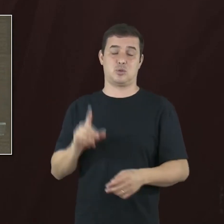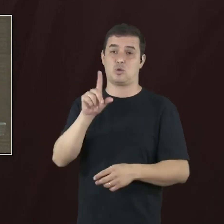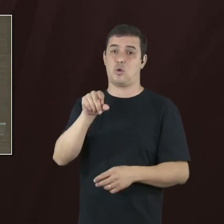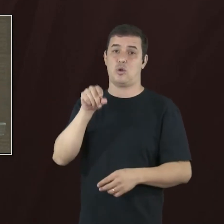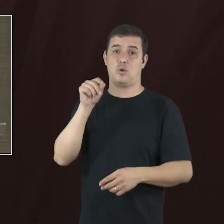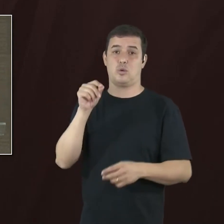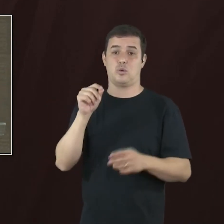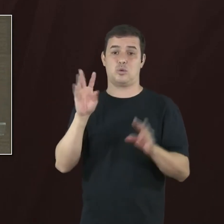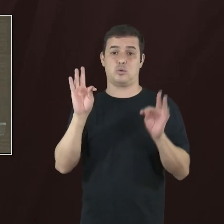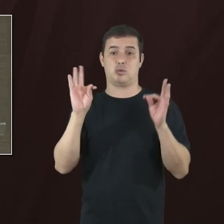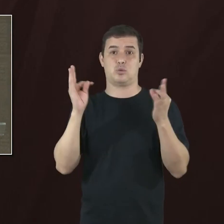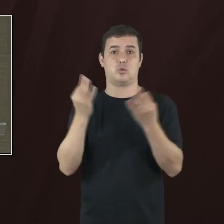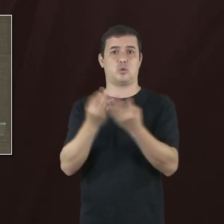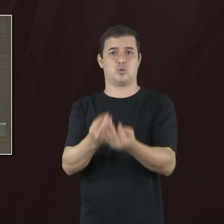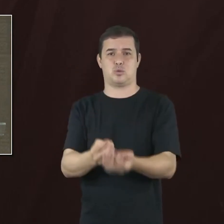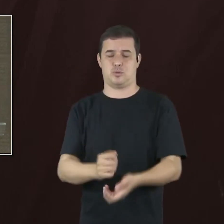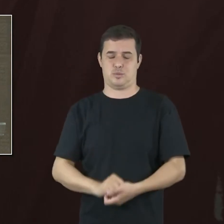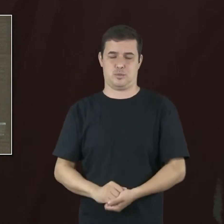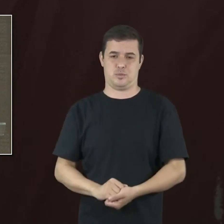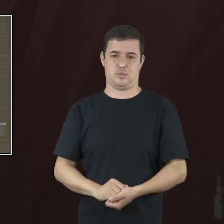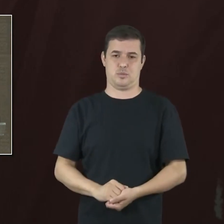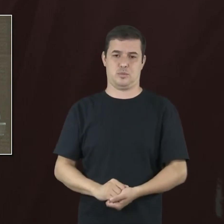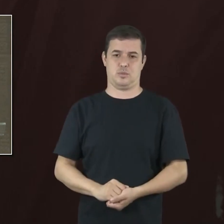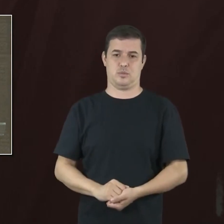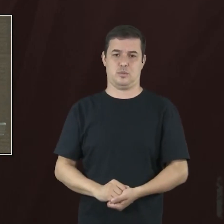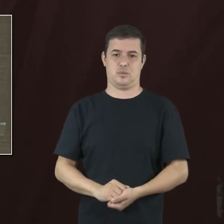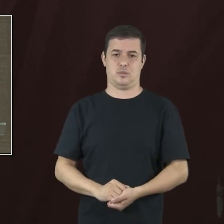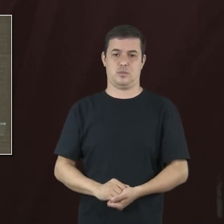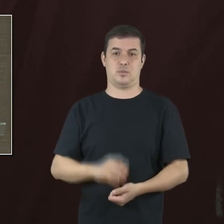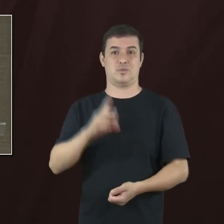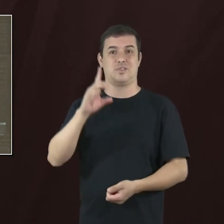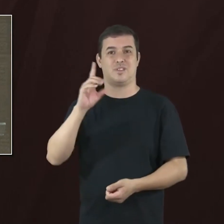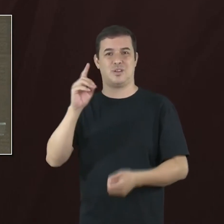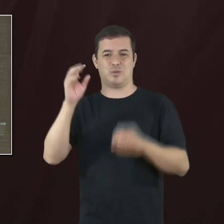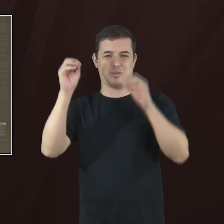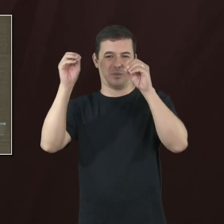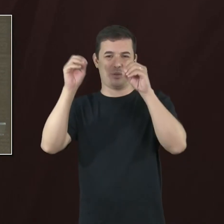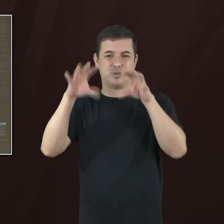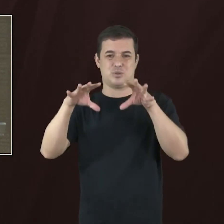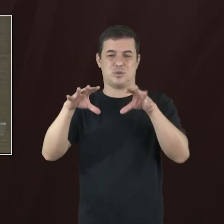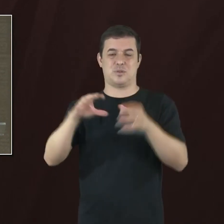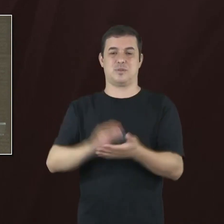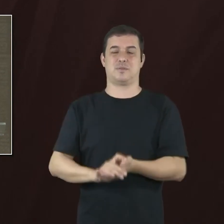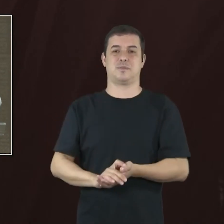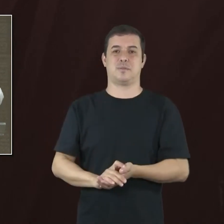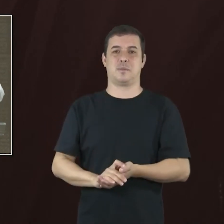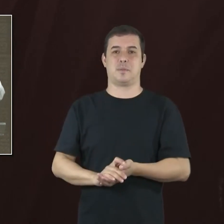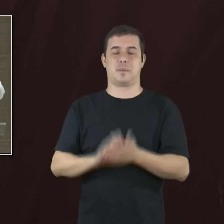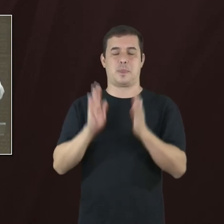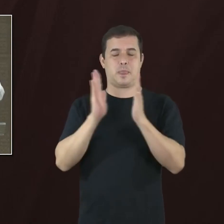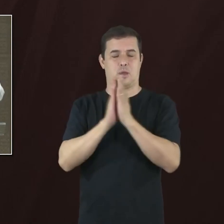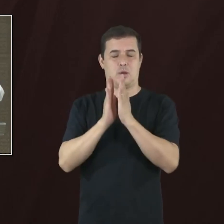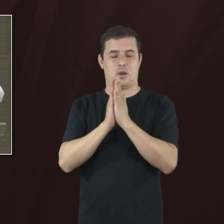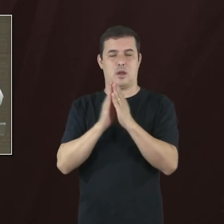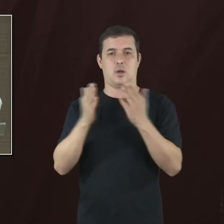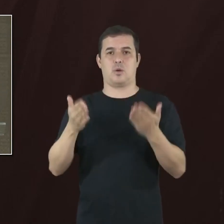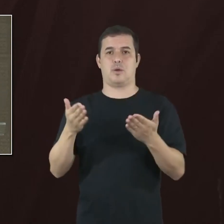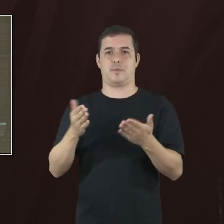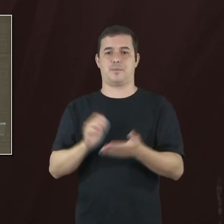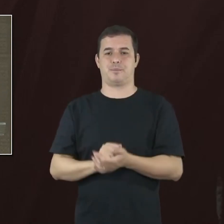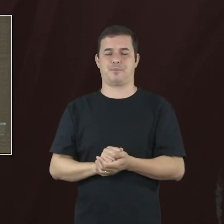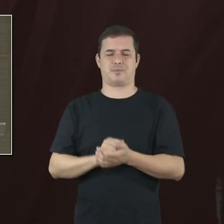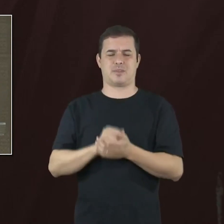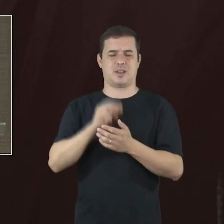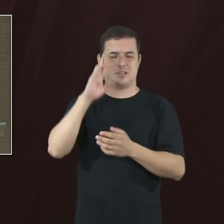nós levarmos essa tarefa adiante. Deus abençoe vocês. Vou fazer uma oração para terminar.